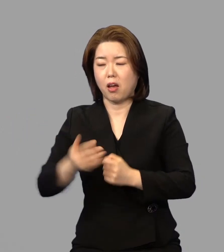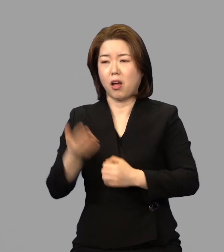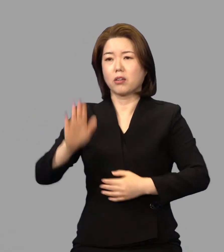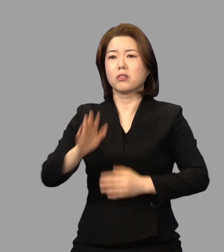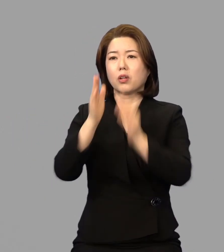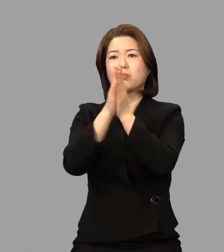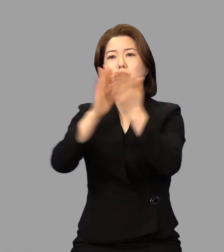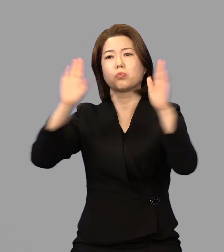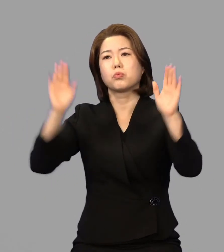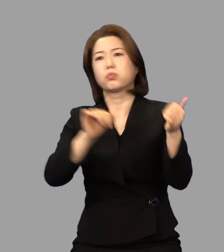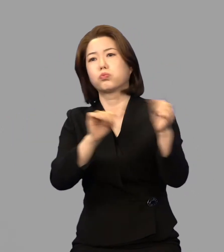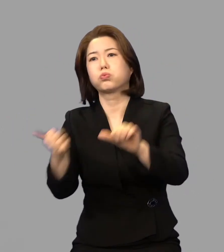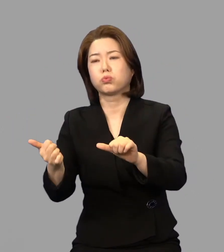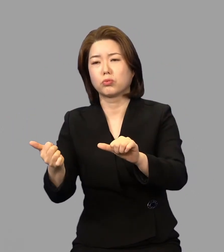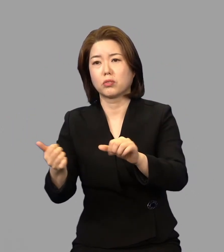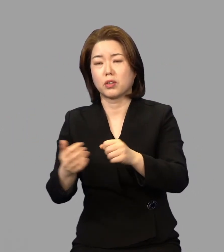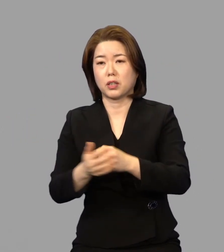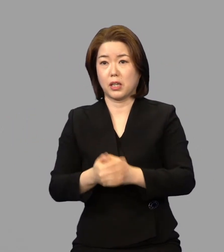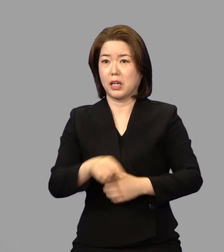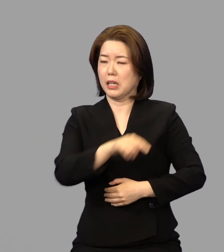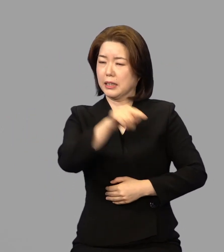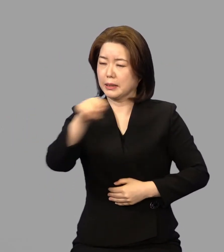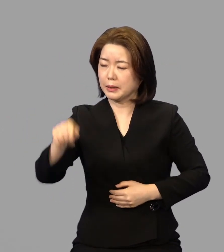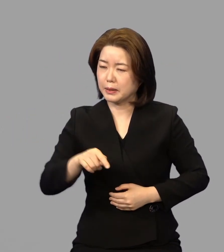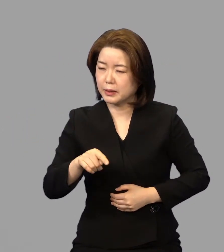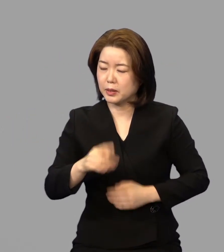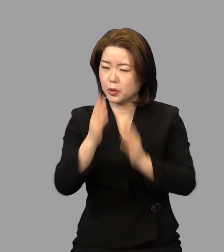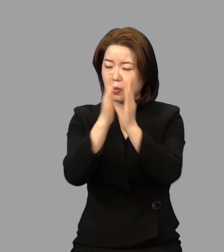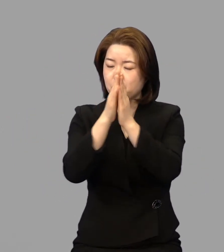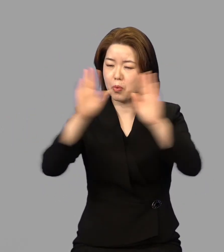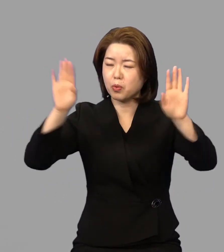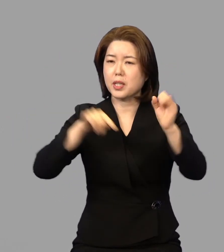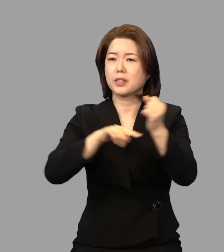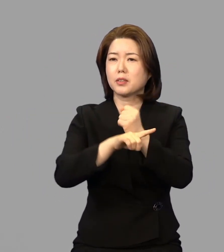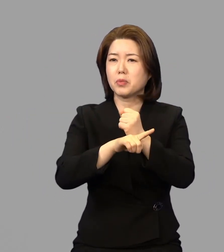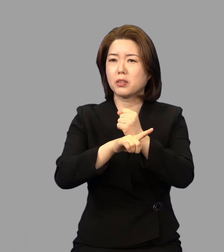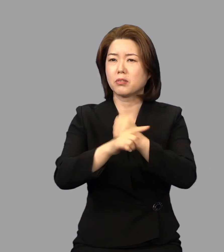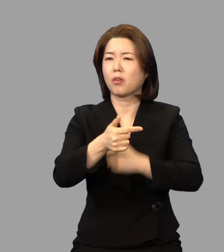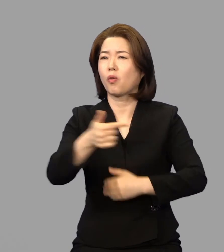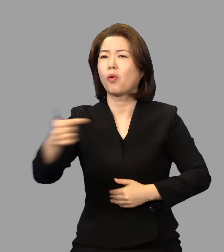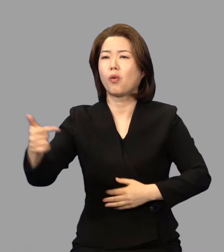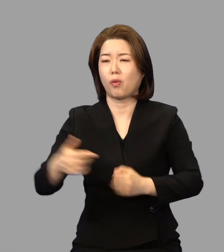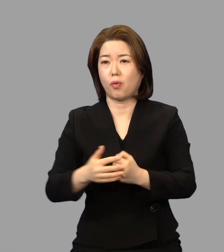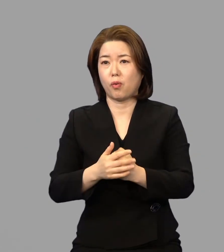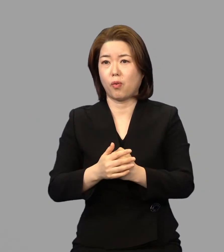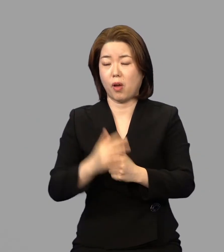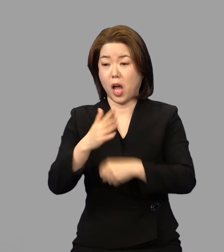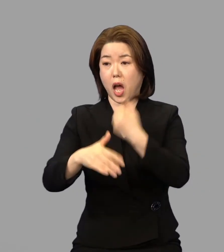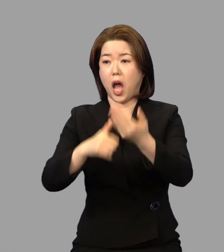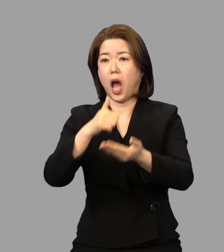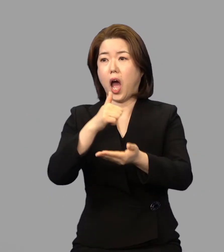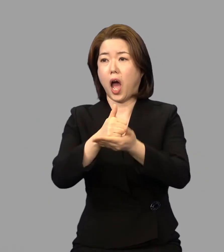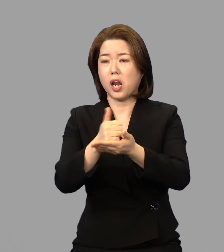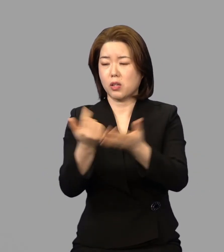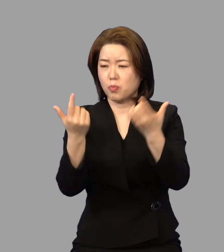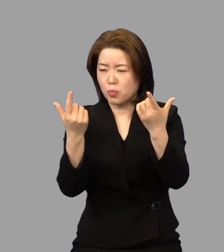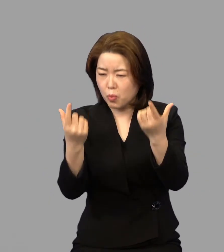이스라엘 백성에게 있어서 모세는 차지하는 의미가 엄청납니다. 거의 하나님 수준입니다.